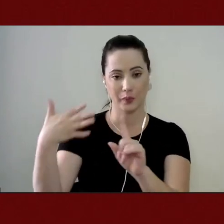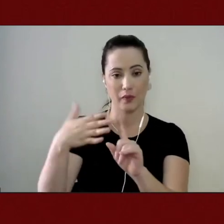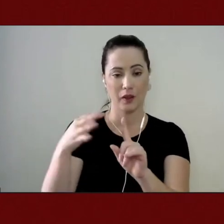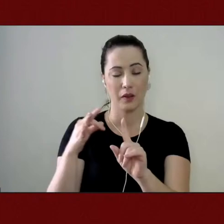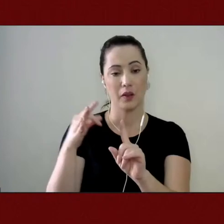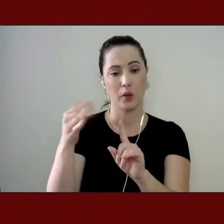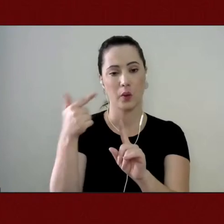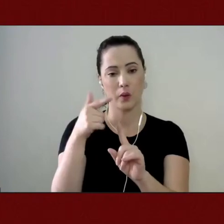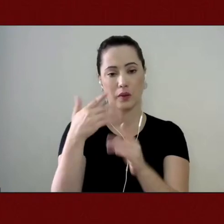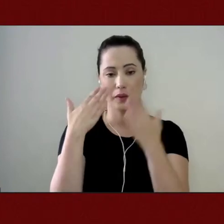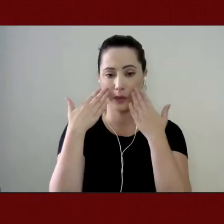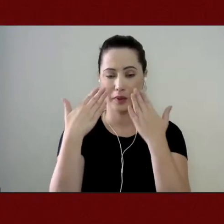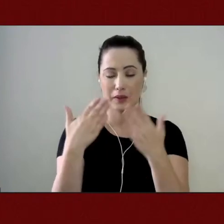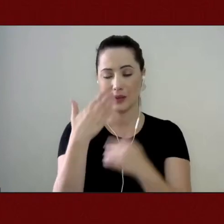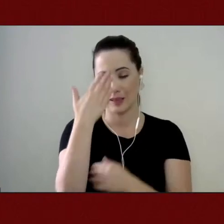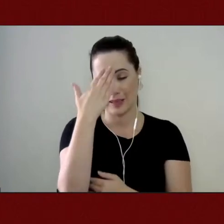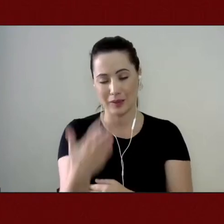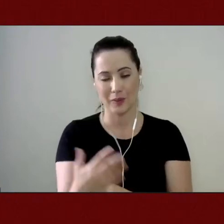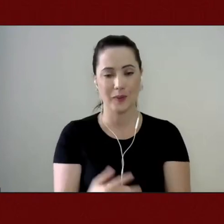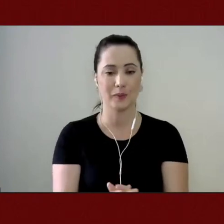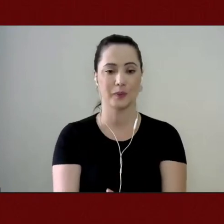próximos apresentadores. Muito obrigado.